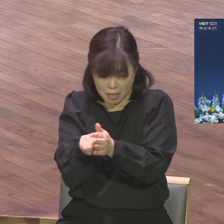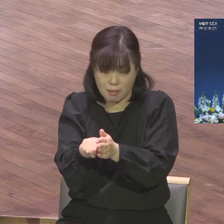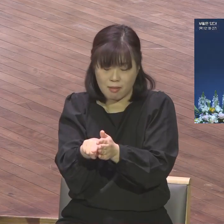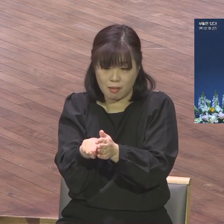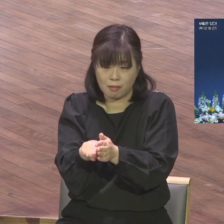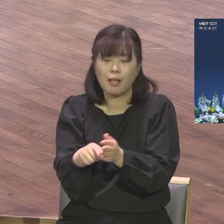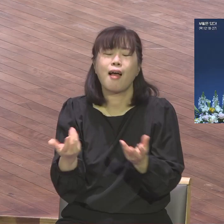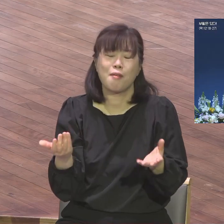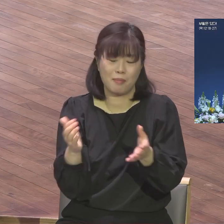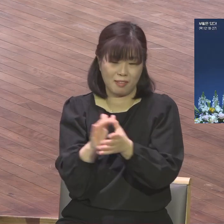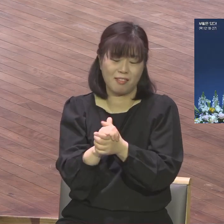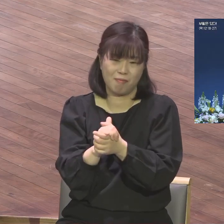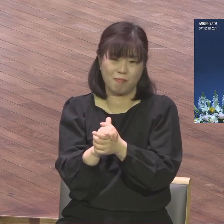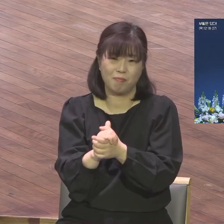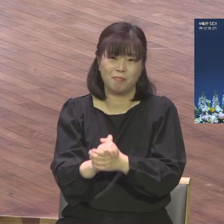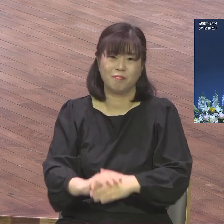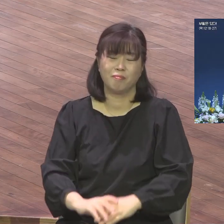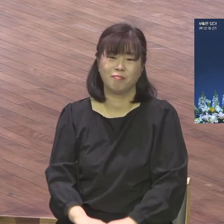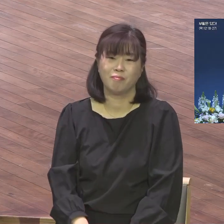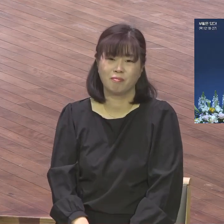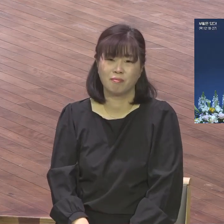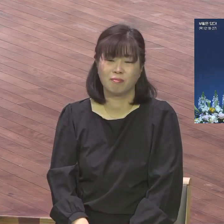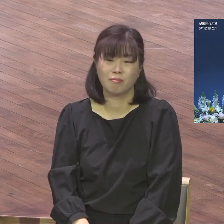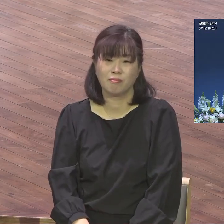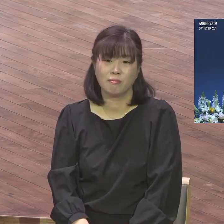이 두 가지 신앙을 믿으면 끝이라고.